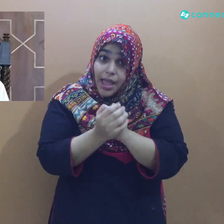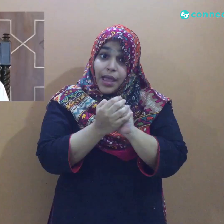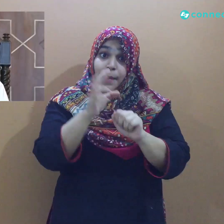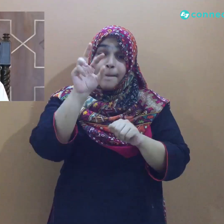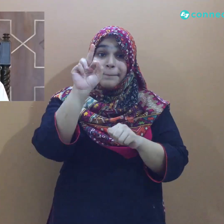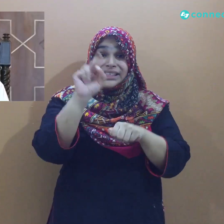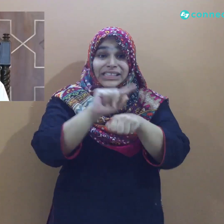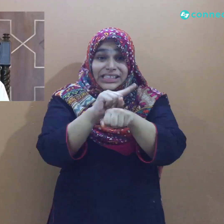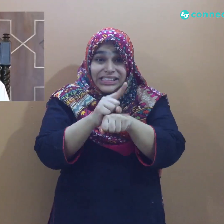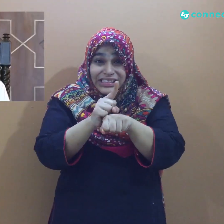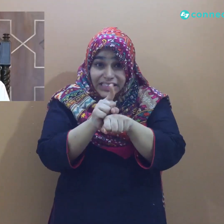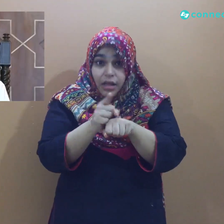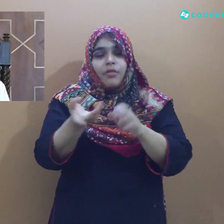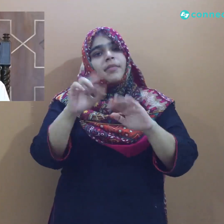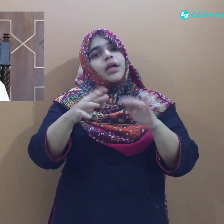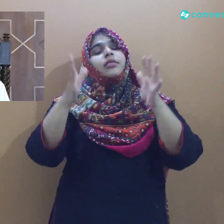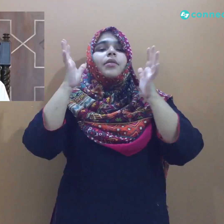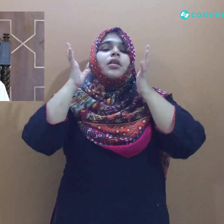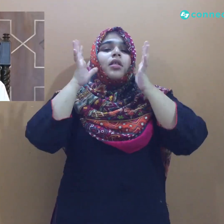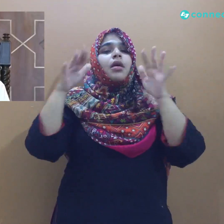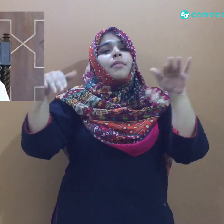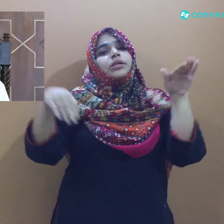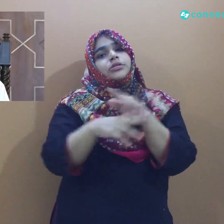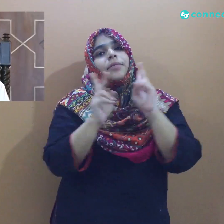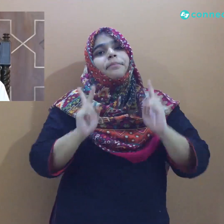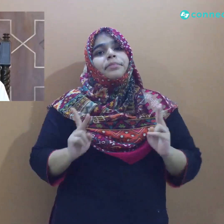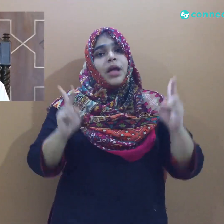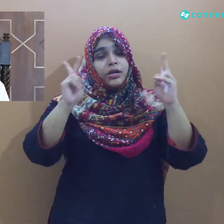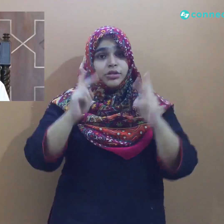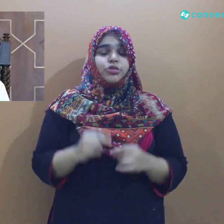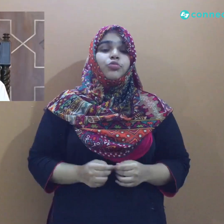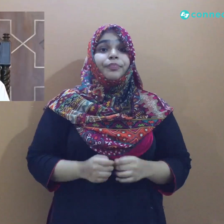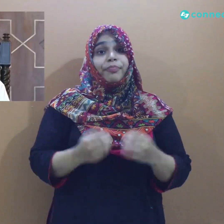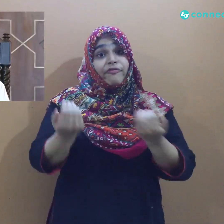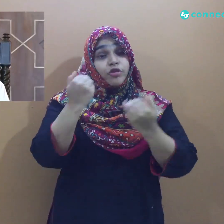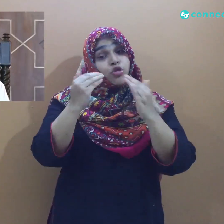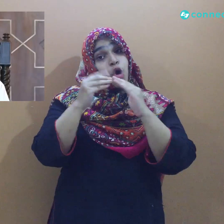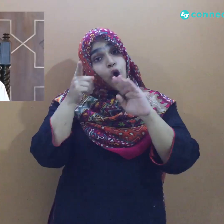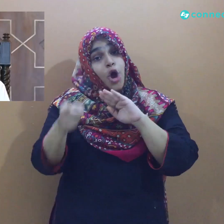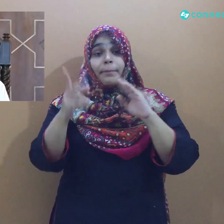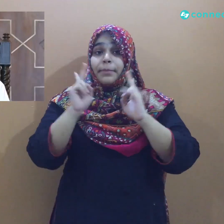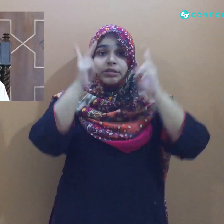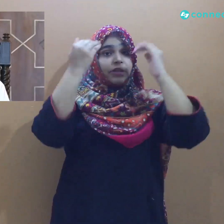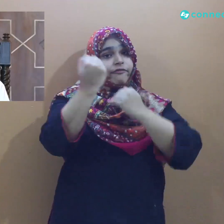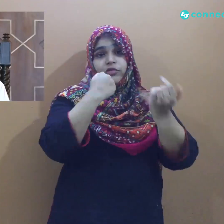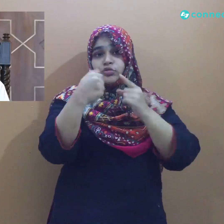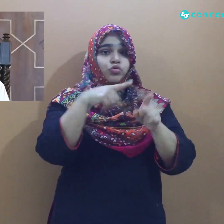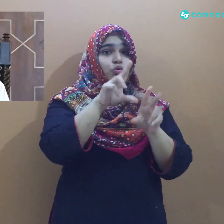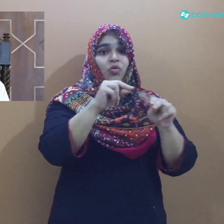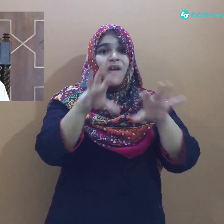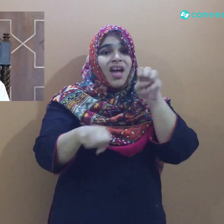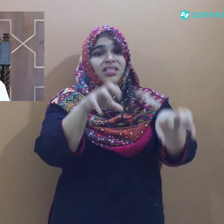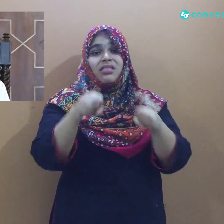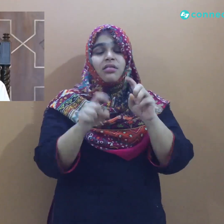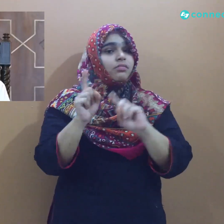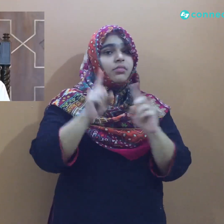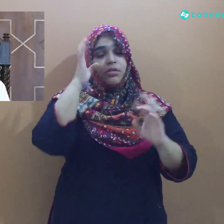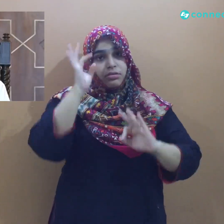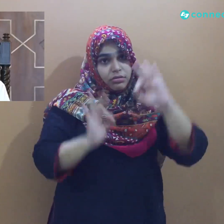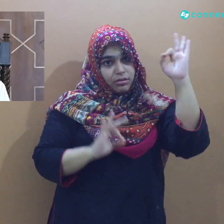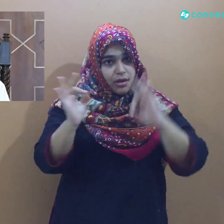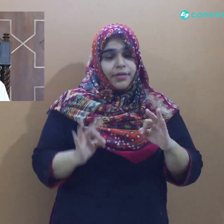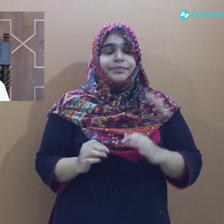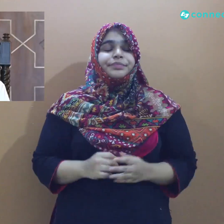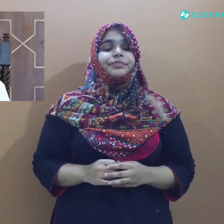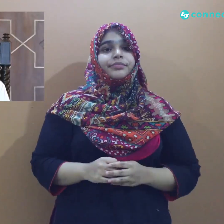سیکنڈ صابن سے ضرور۔ وضو گھر میں کریں اور گھر سے وضو کر کے تشریف لائیں۔